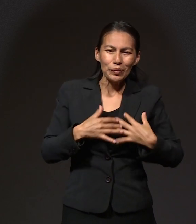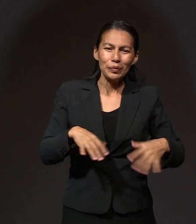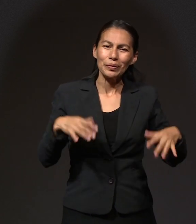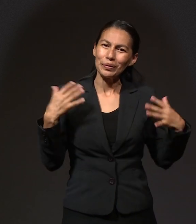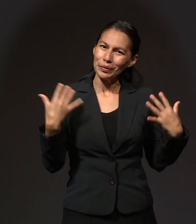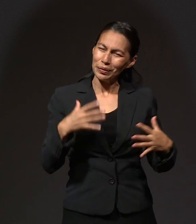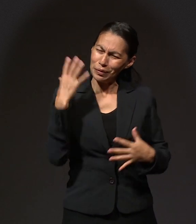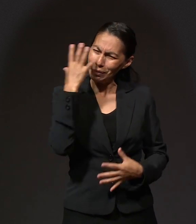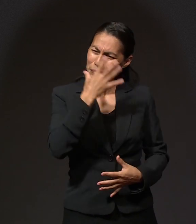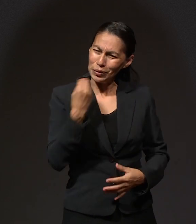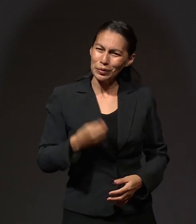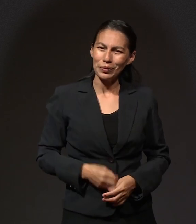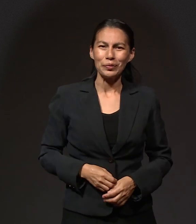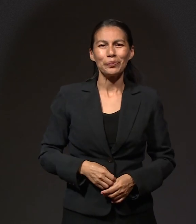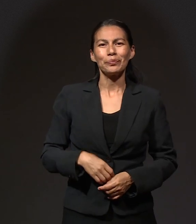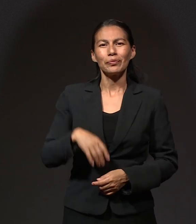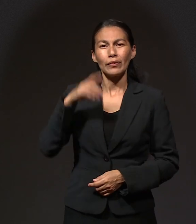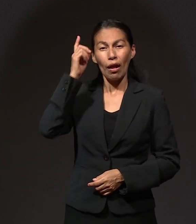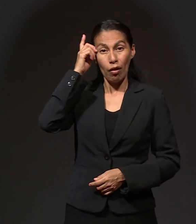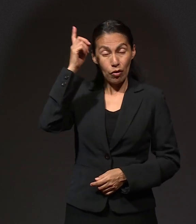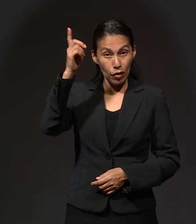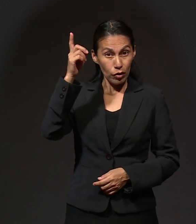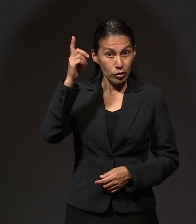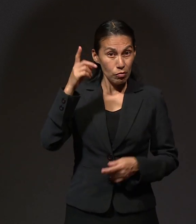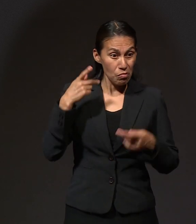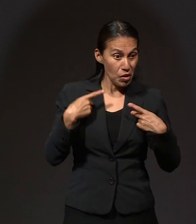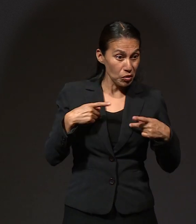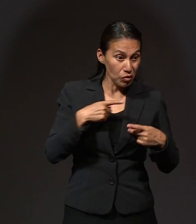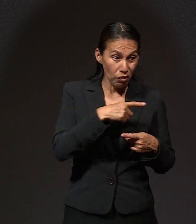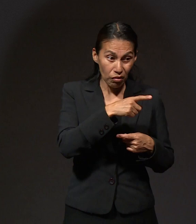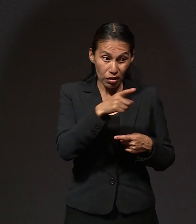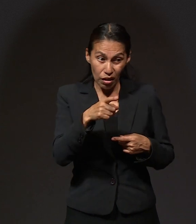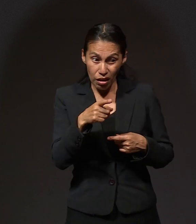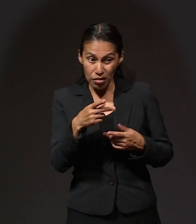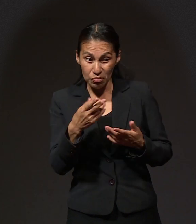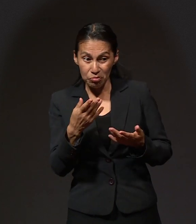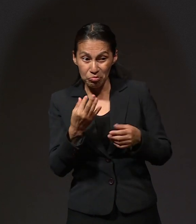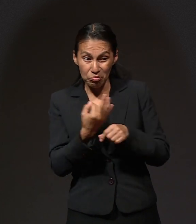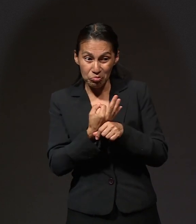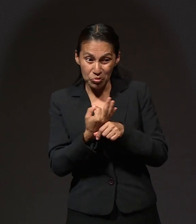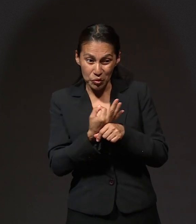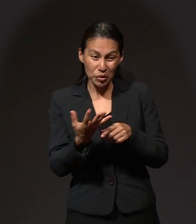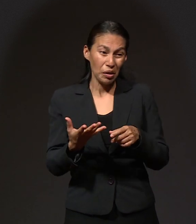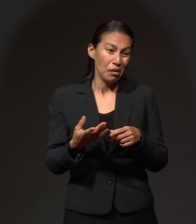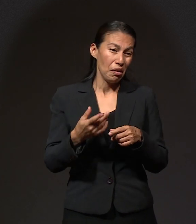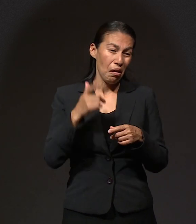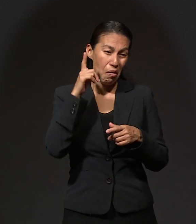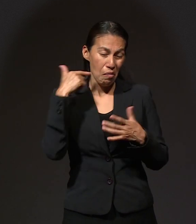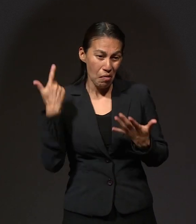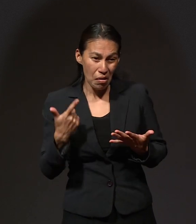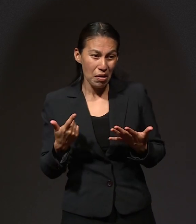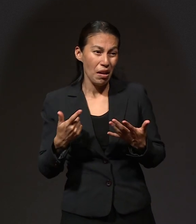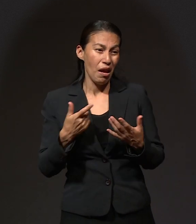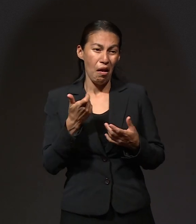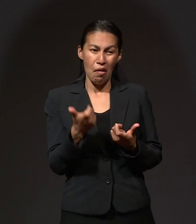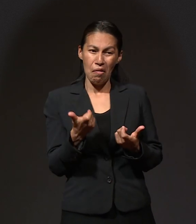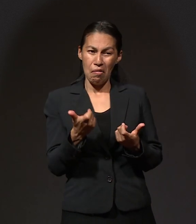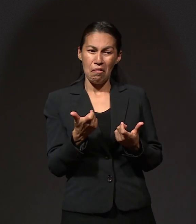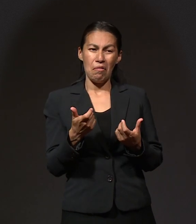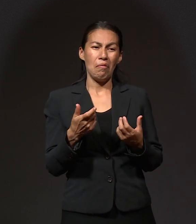discriminación de raza, denominación religiosa, de ninguna clase de estrato social.